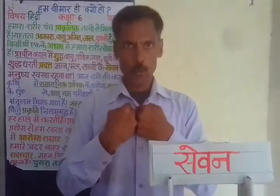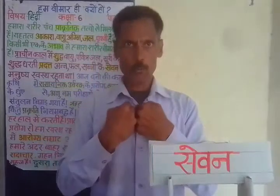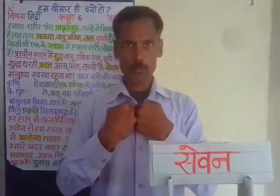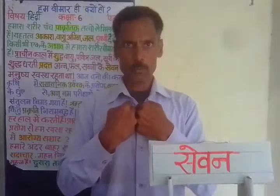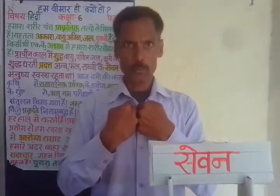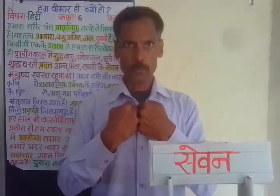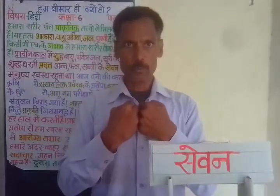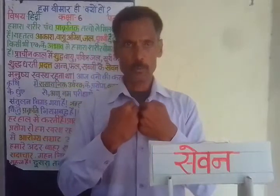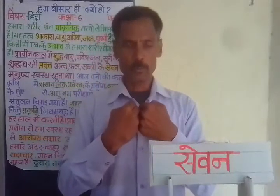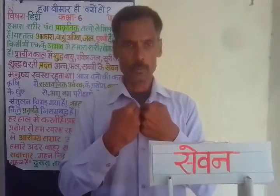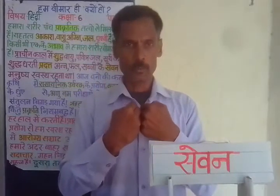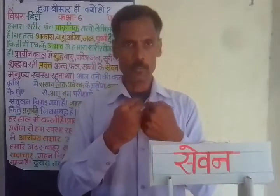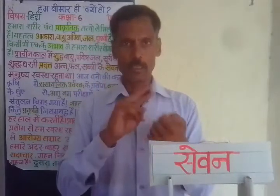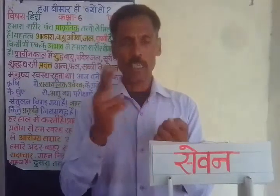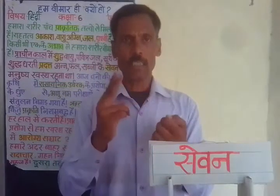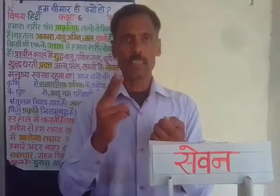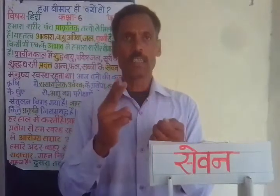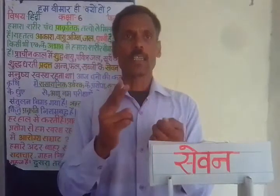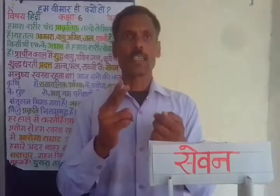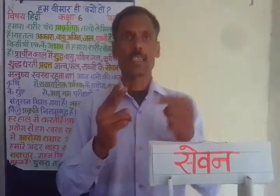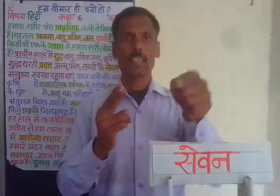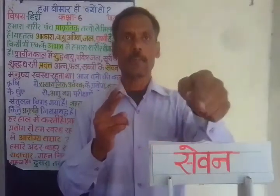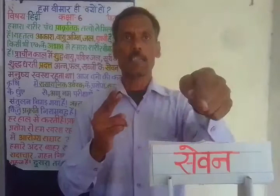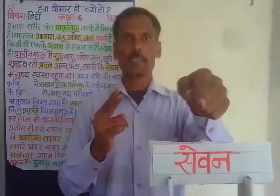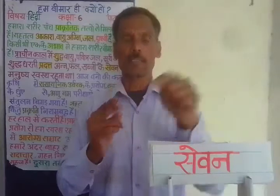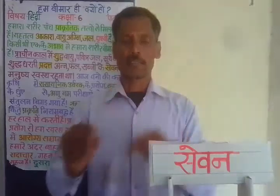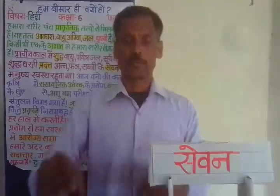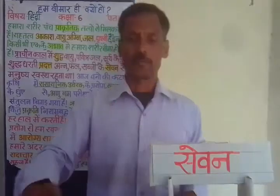उपयोग या सेवन